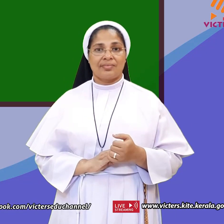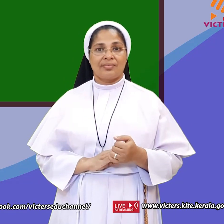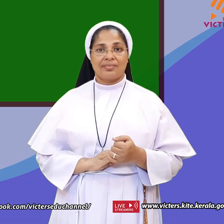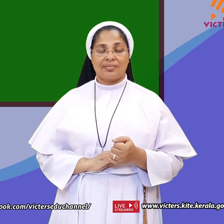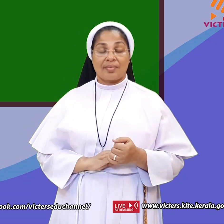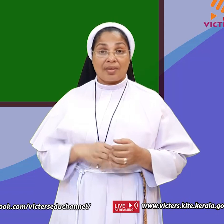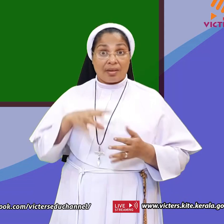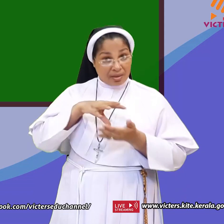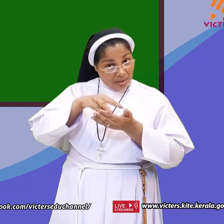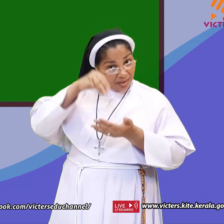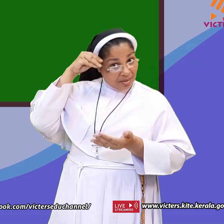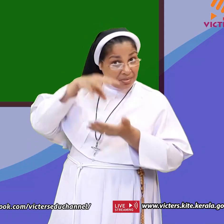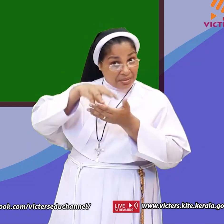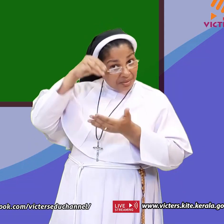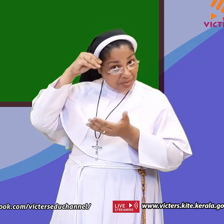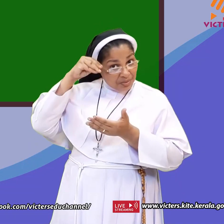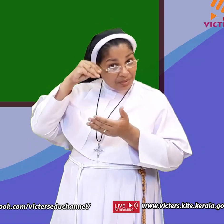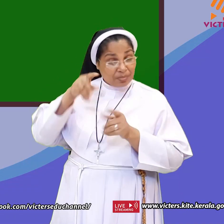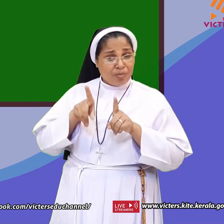ഗ്രഹിക്കുകയും നന്നായി പഠിക്കുകയും വേണം.